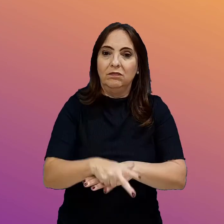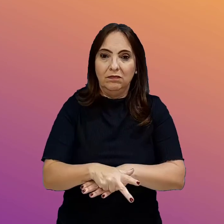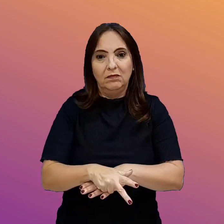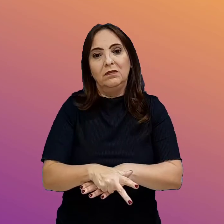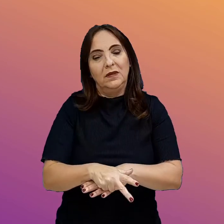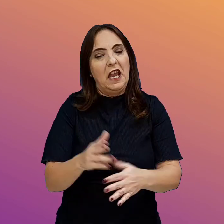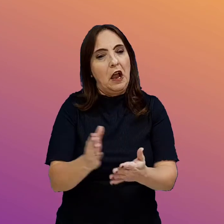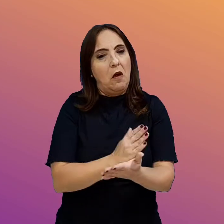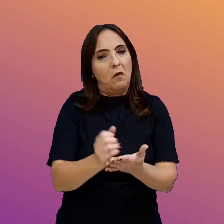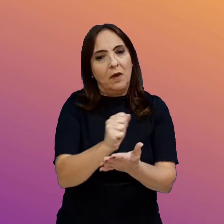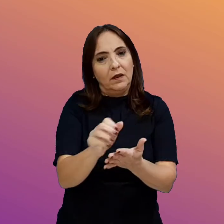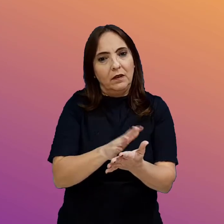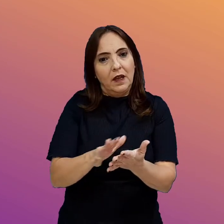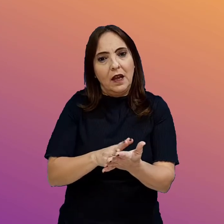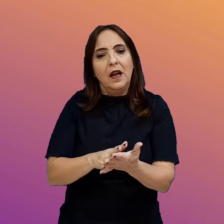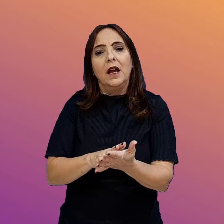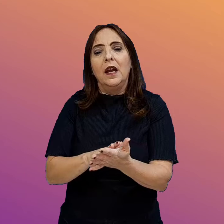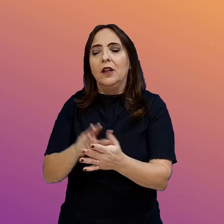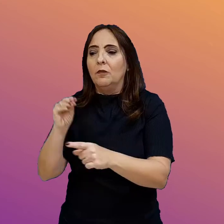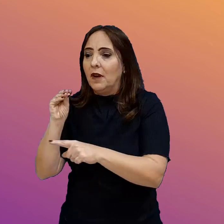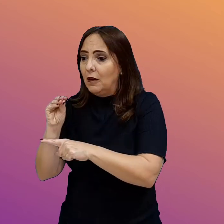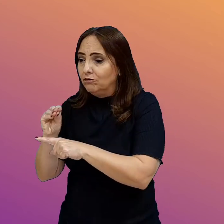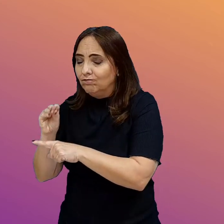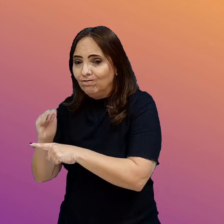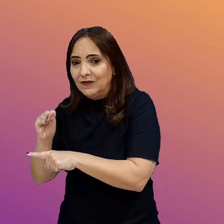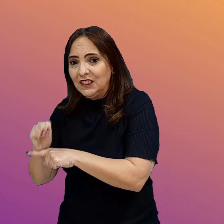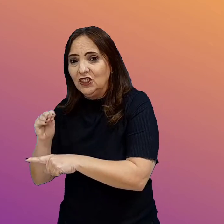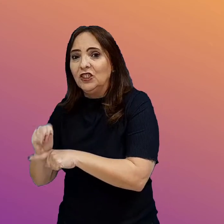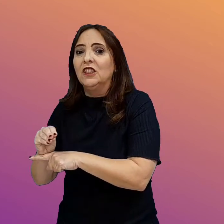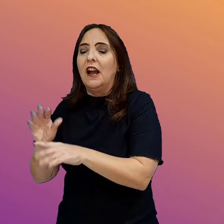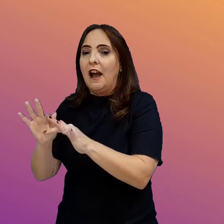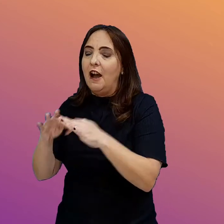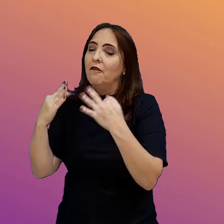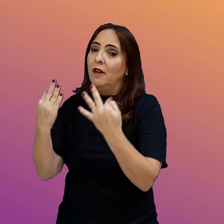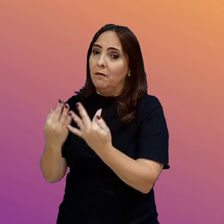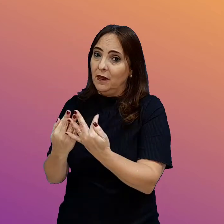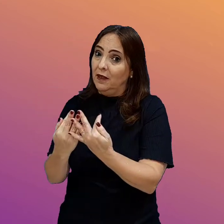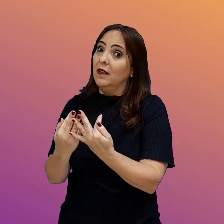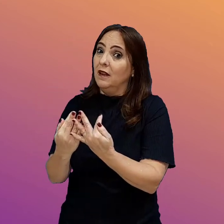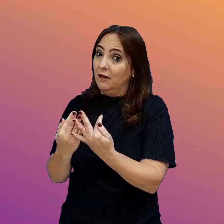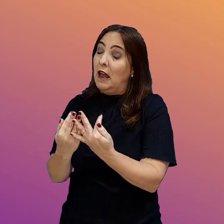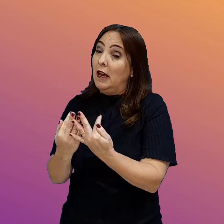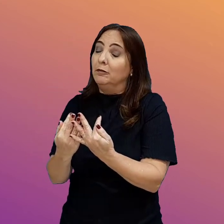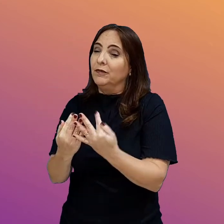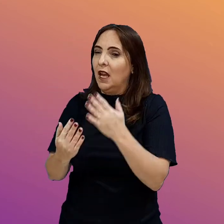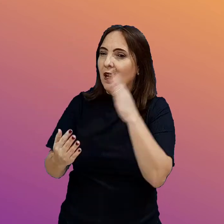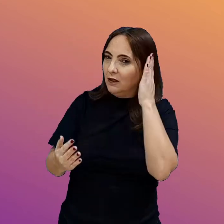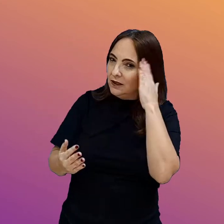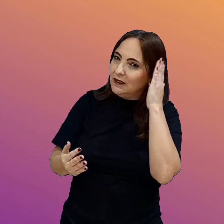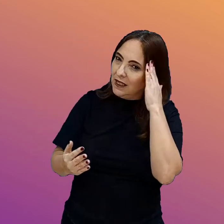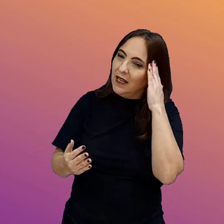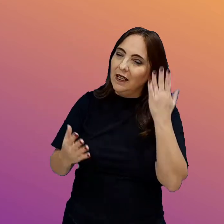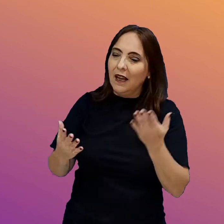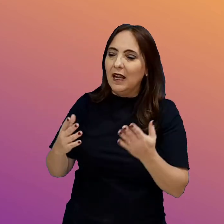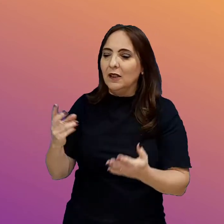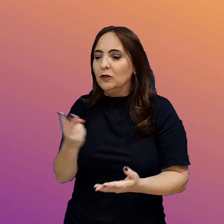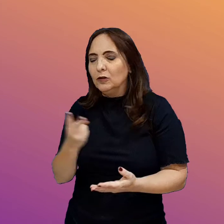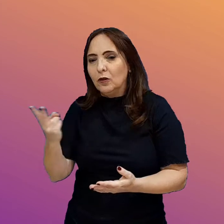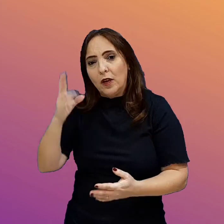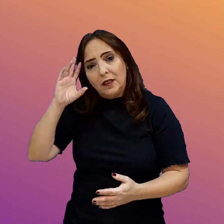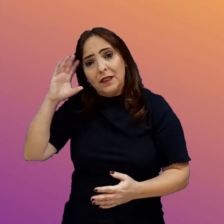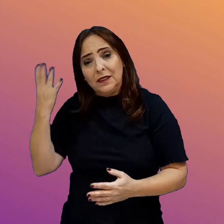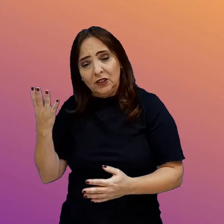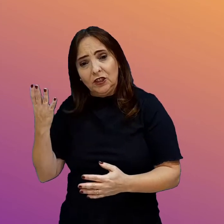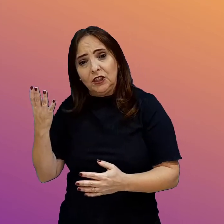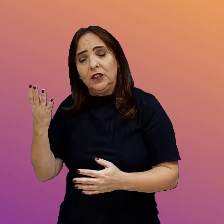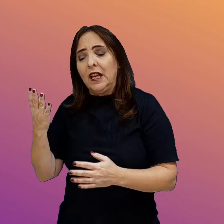mais à família, né? Tá demais, vamos lá, a gente está dedicando mais tempo fora do que dentro, tá na hora da gente parar um pouquinho e focar